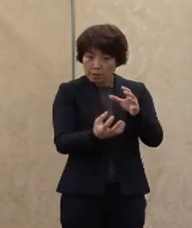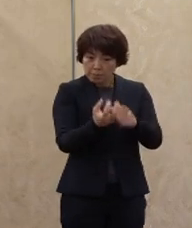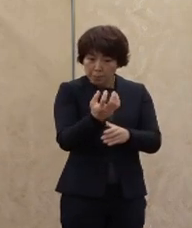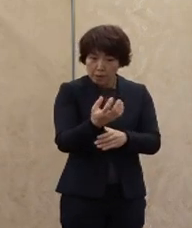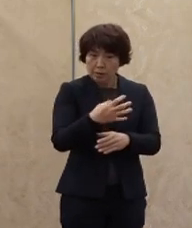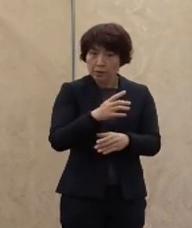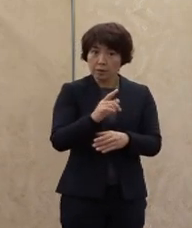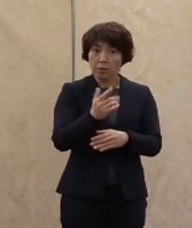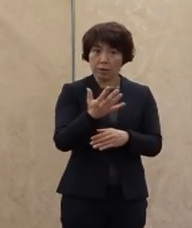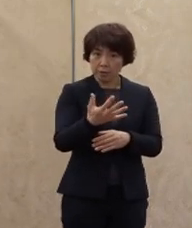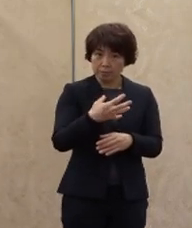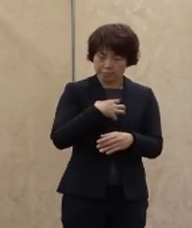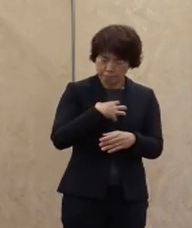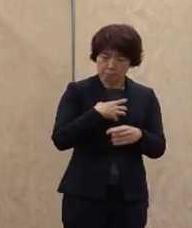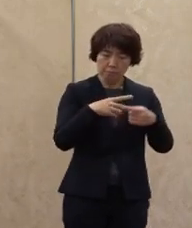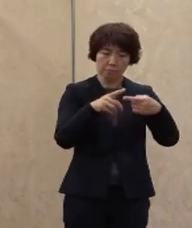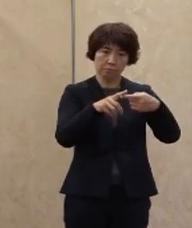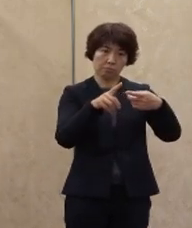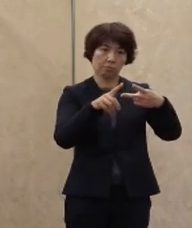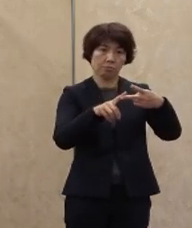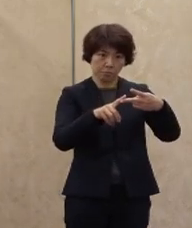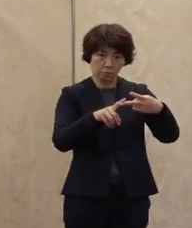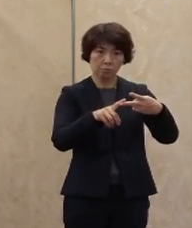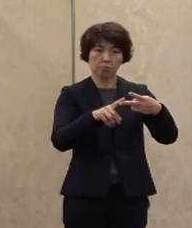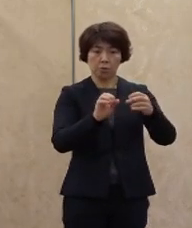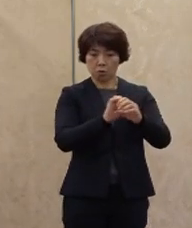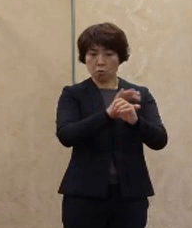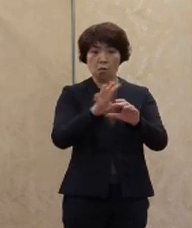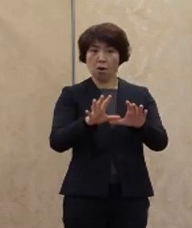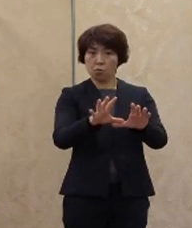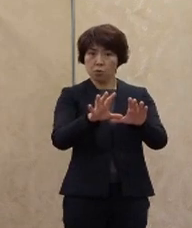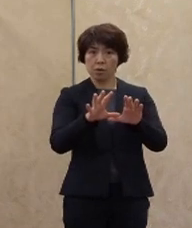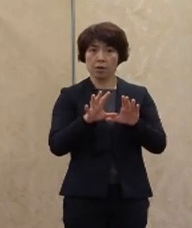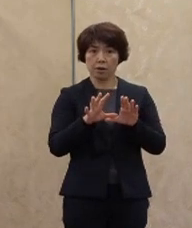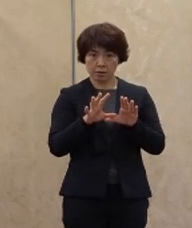からやっぱり大きいのはそのコロナの受け入れということで、